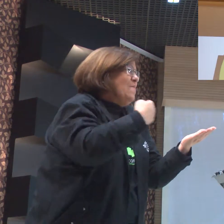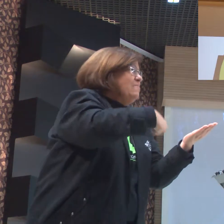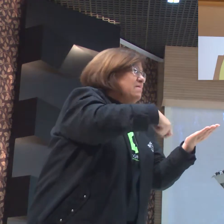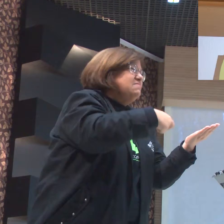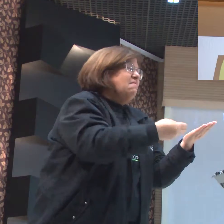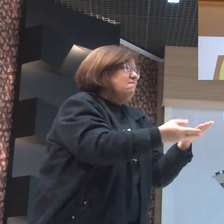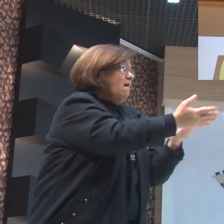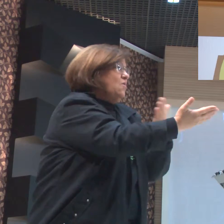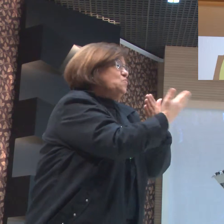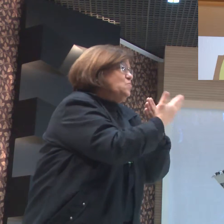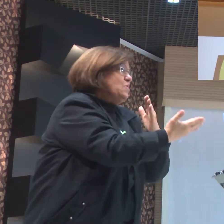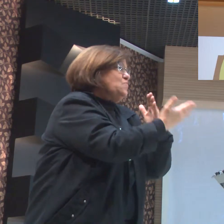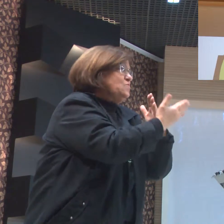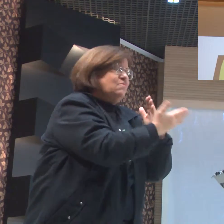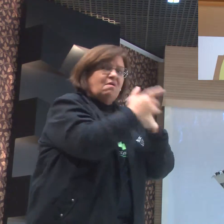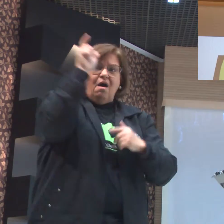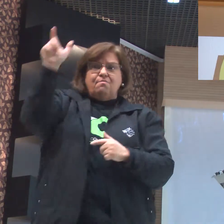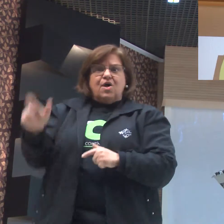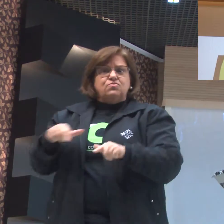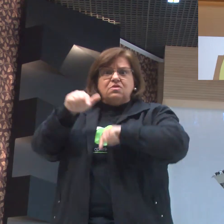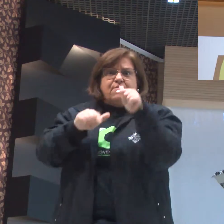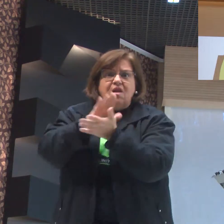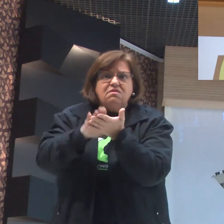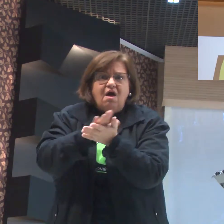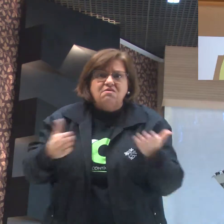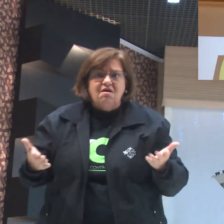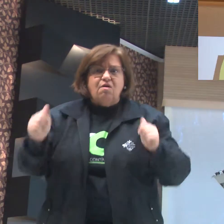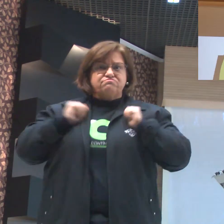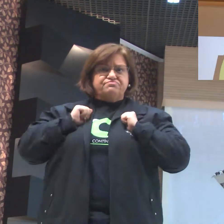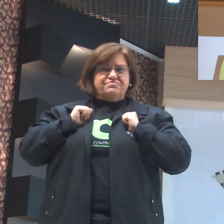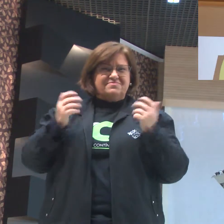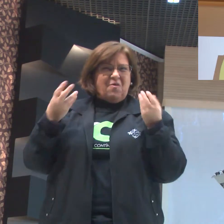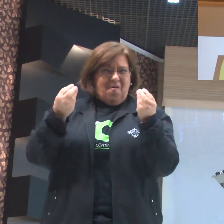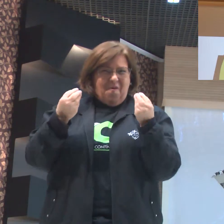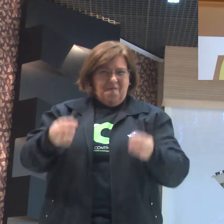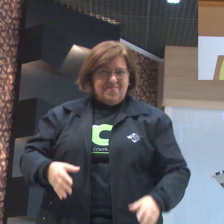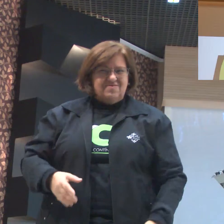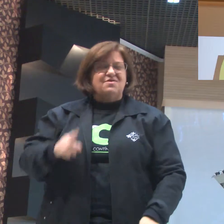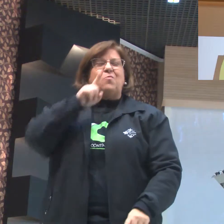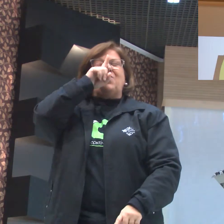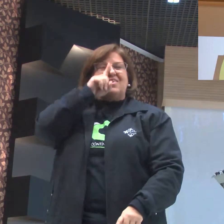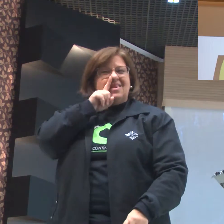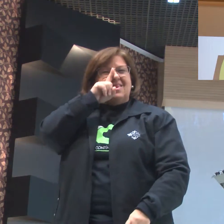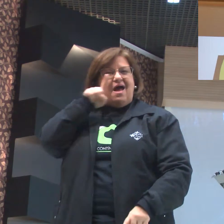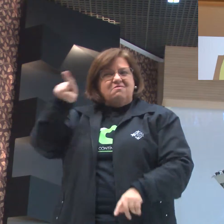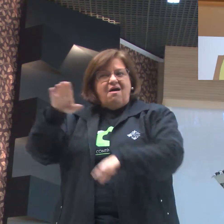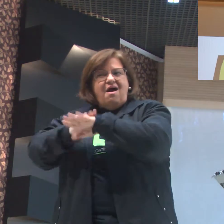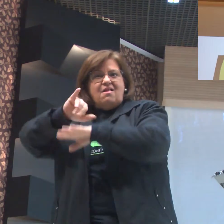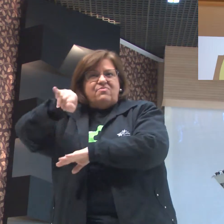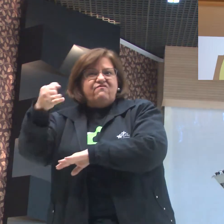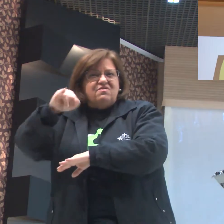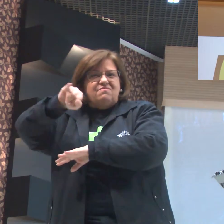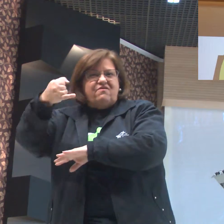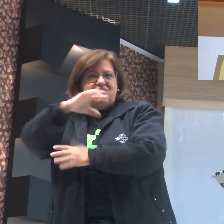nós devemos sim tomar cuidado com os exploradores.